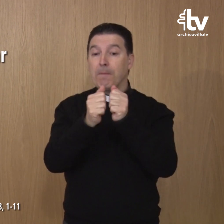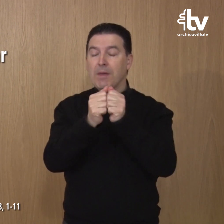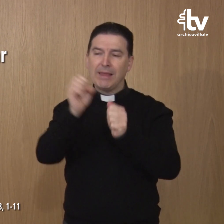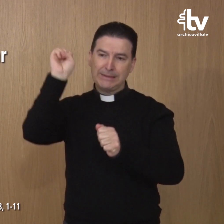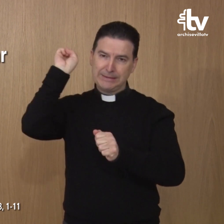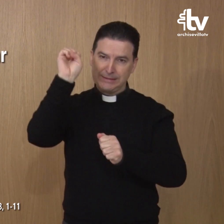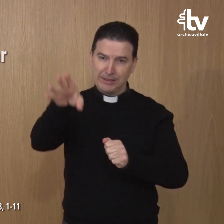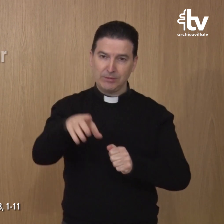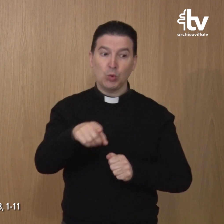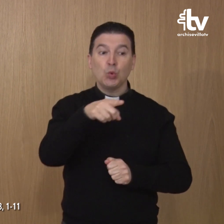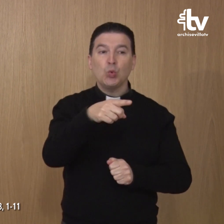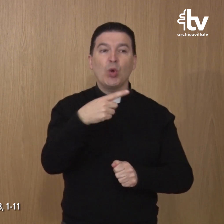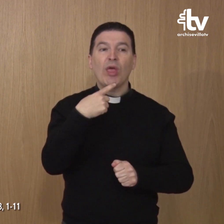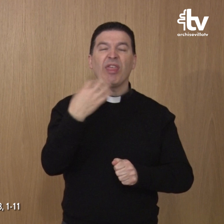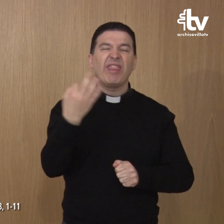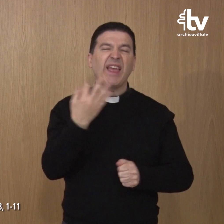adúlteras. ¿Tú qué dices?